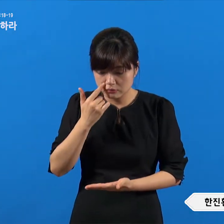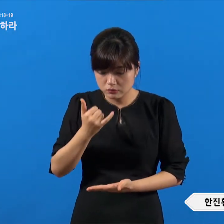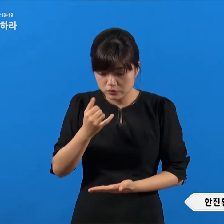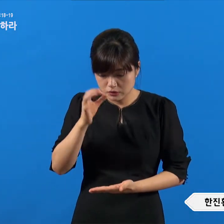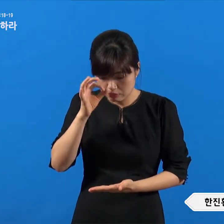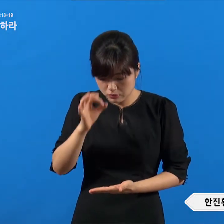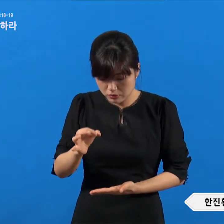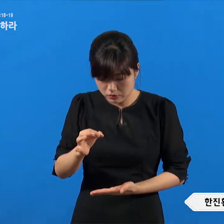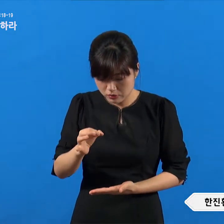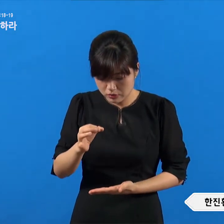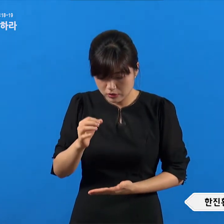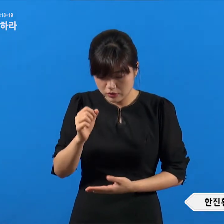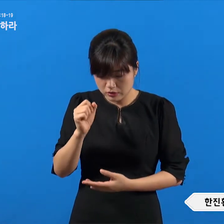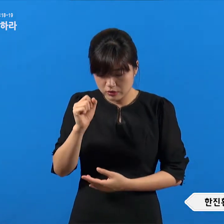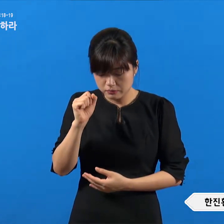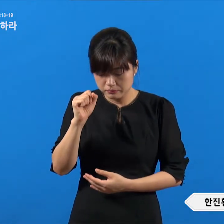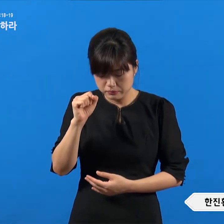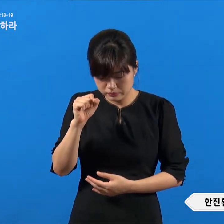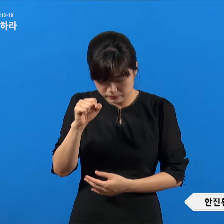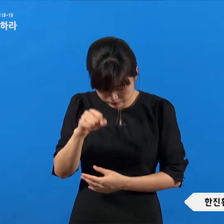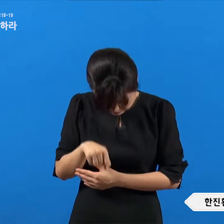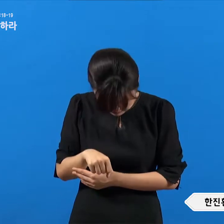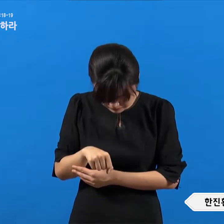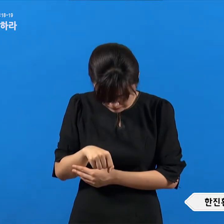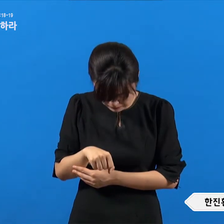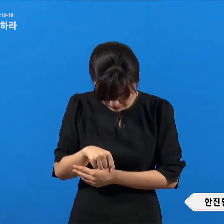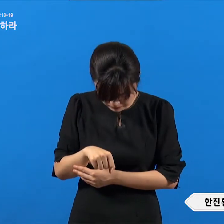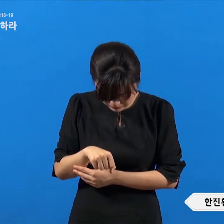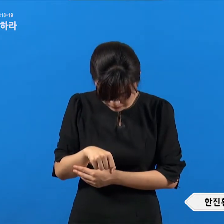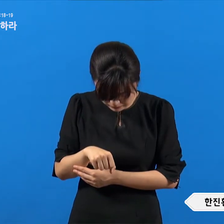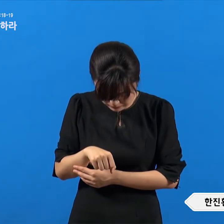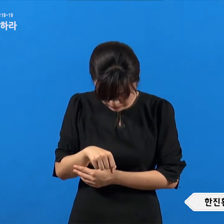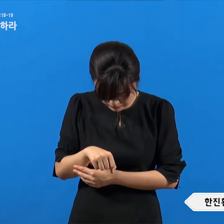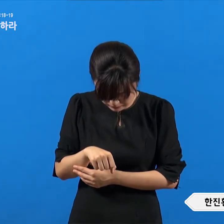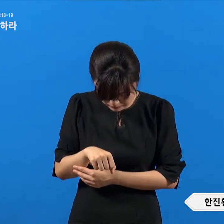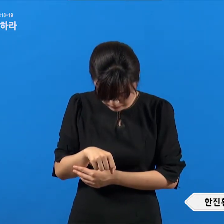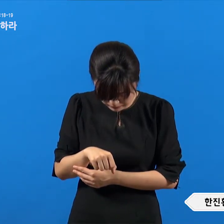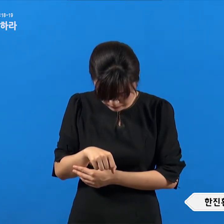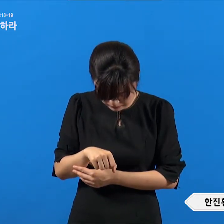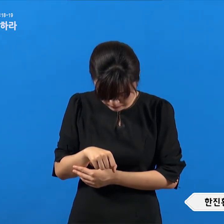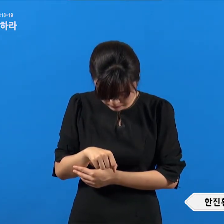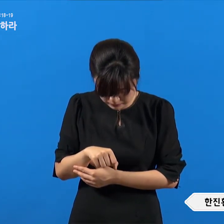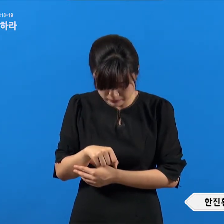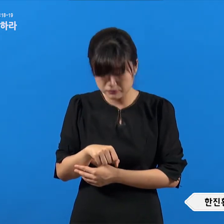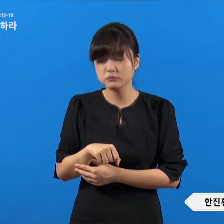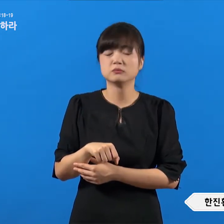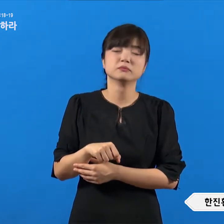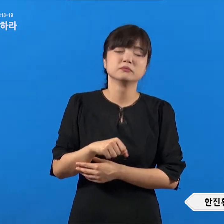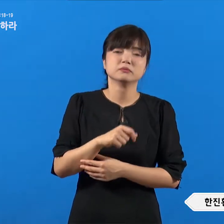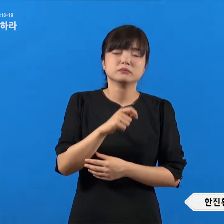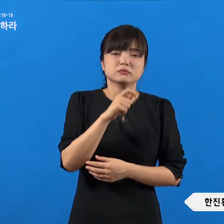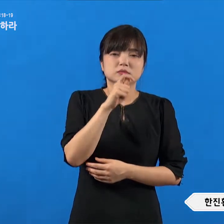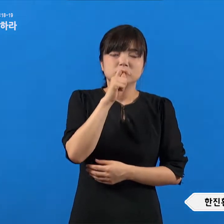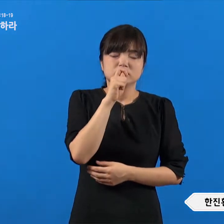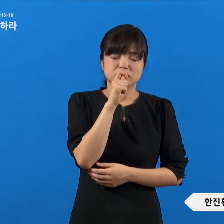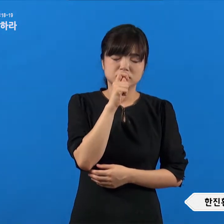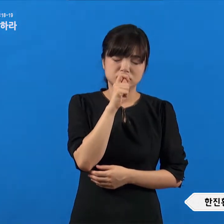아빠가 고개를 떨어뜨렸습니다. 엄마도 고개를 떨구었습니다. 침묵이